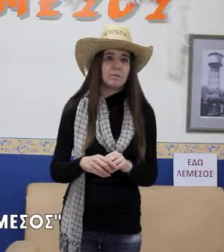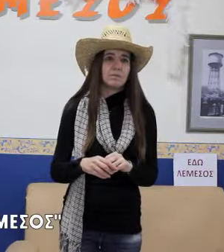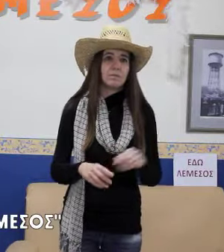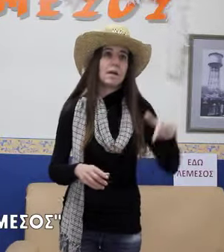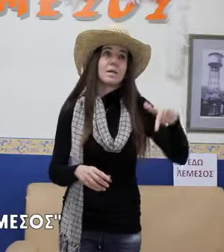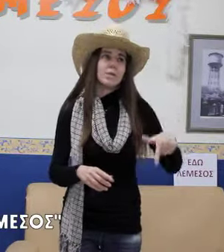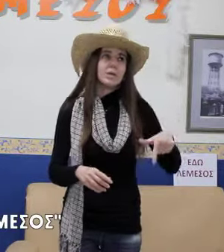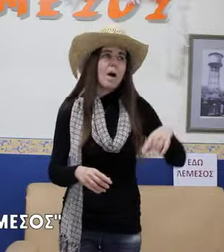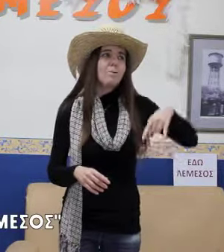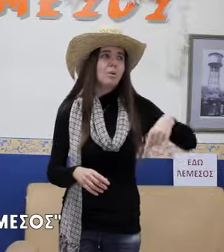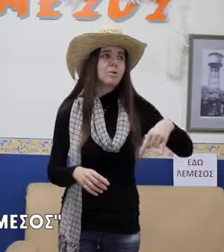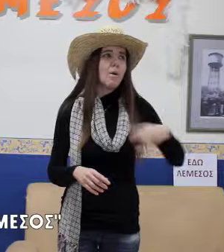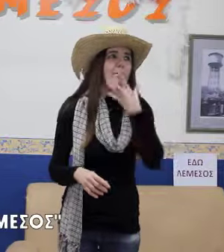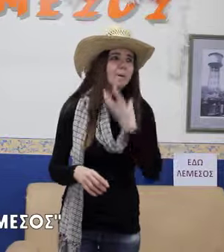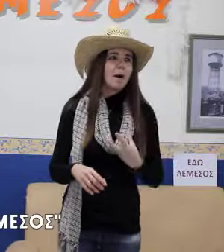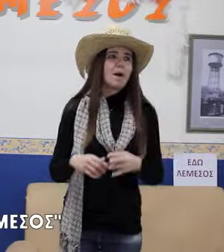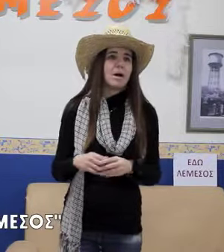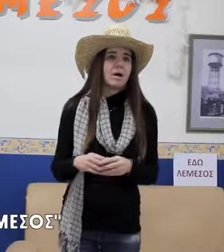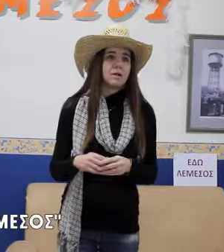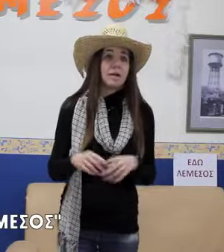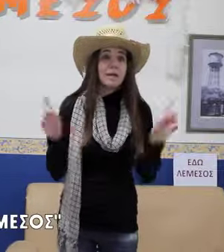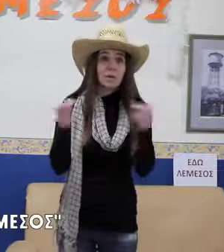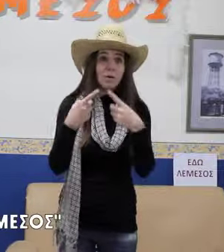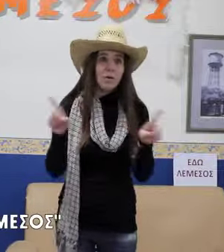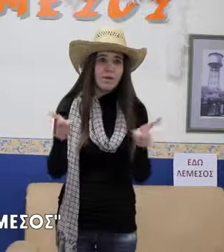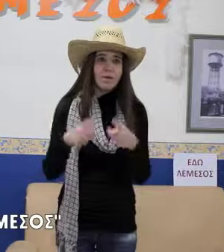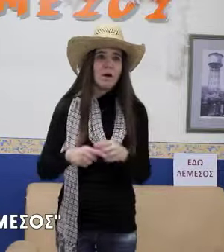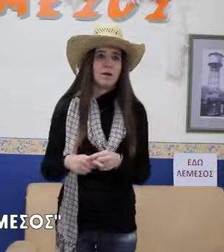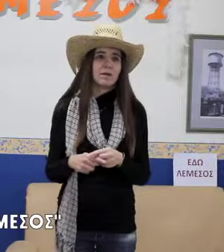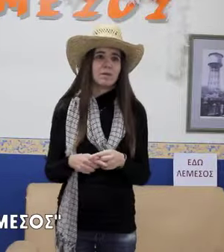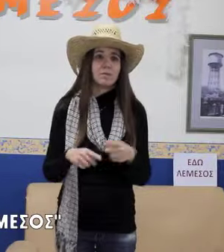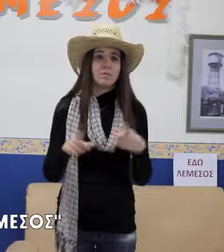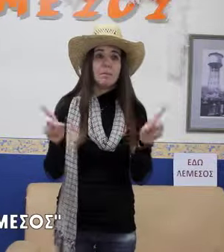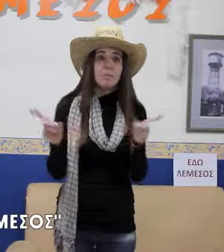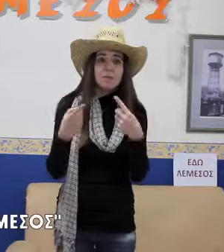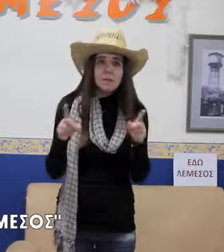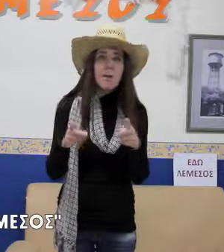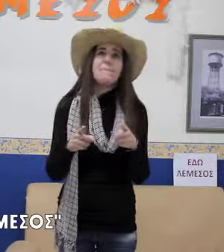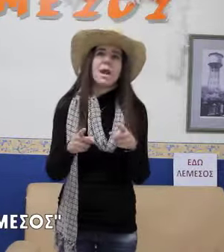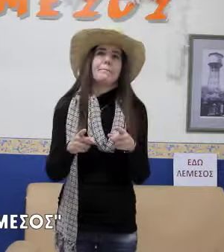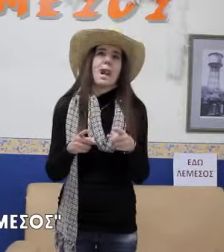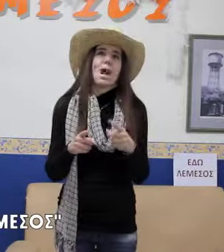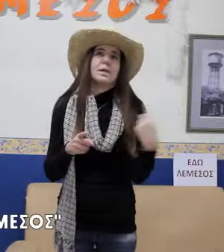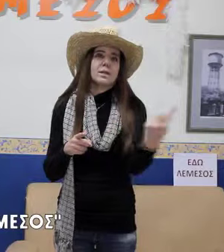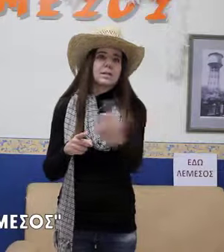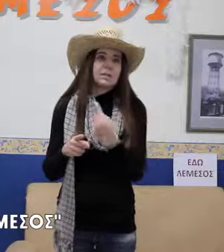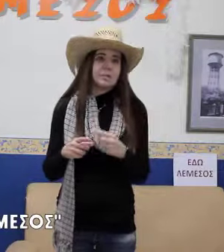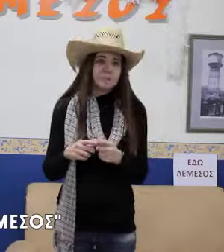Πρωτοπαπά και η χοροδία μουσικής περιπλάνησης. Ο Δήμος